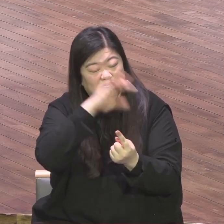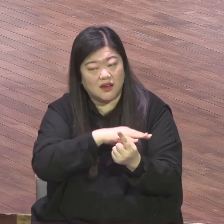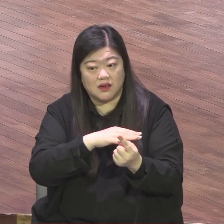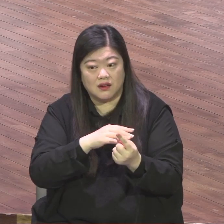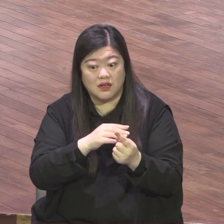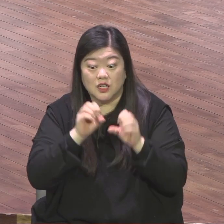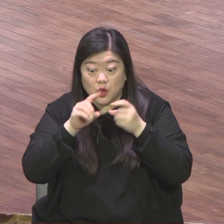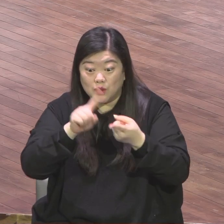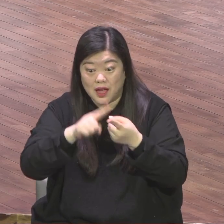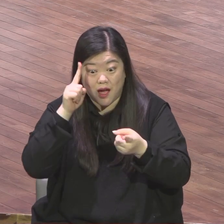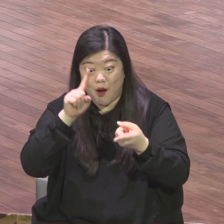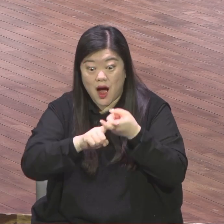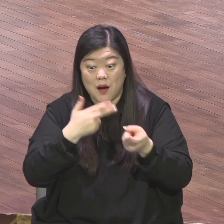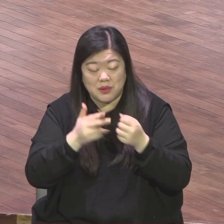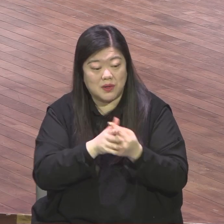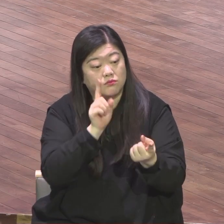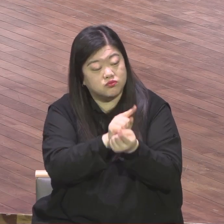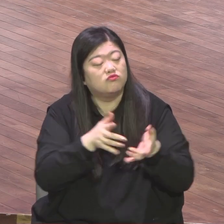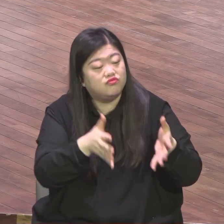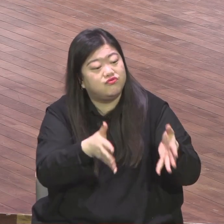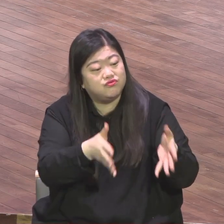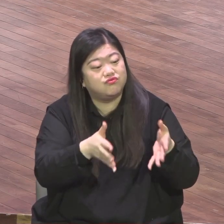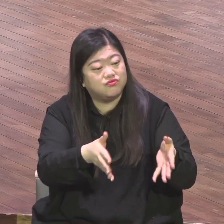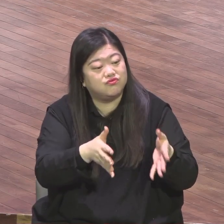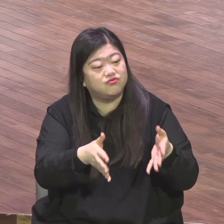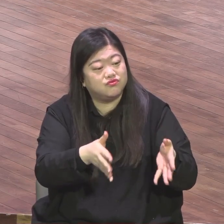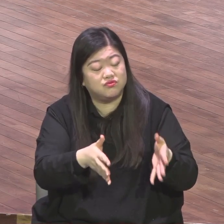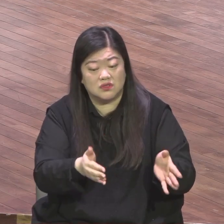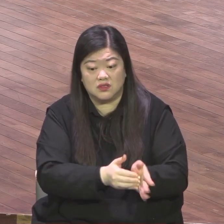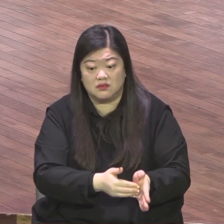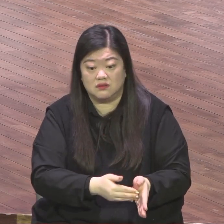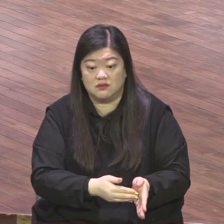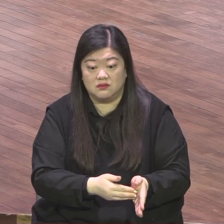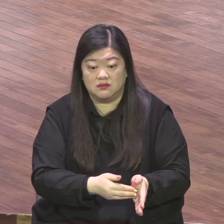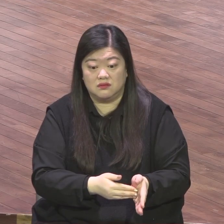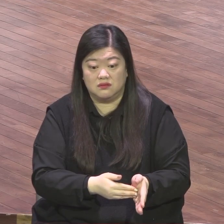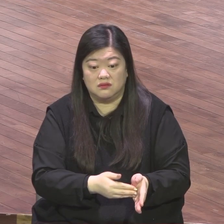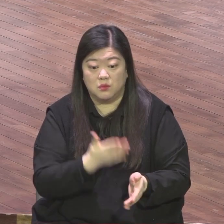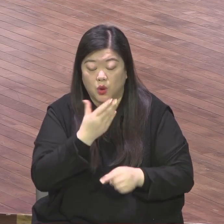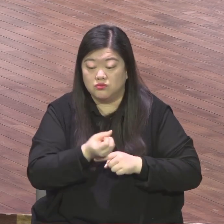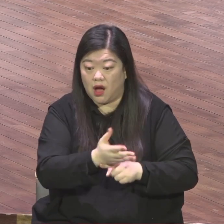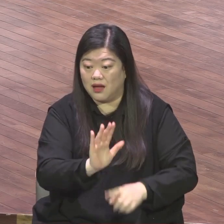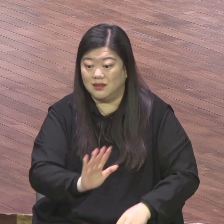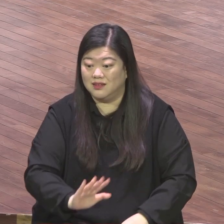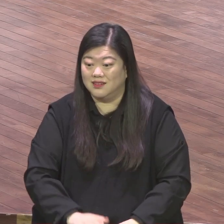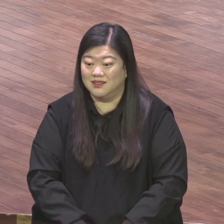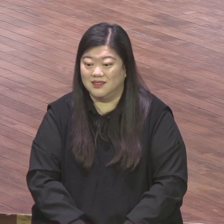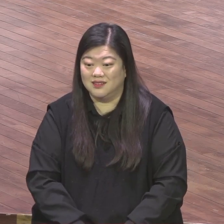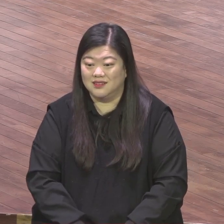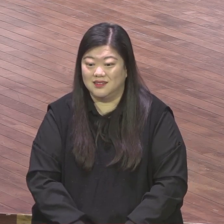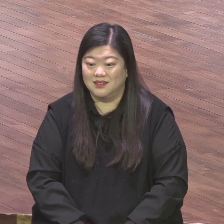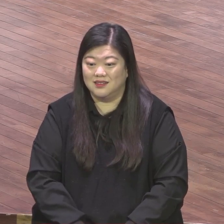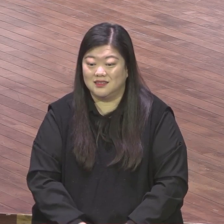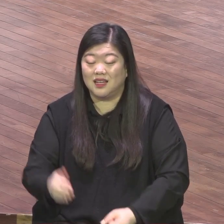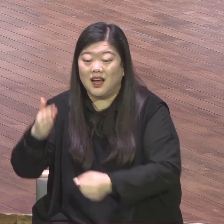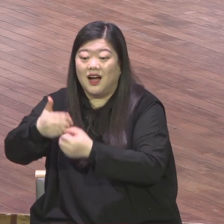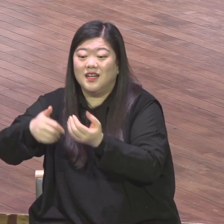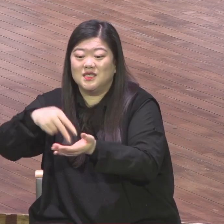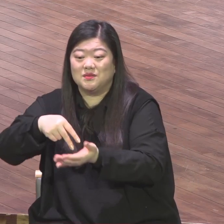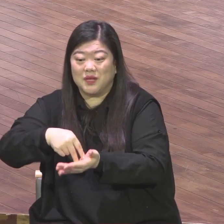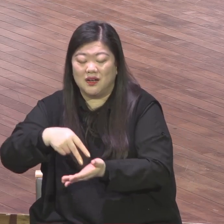터져가 이런 인간을 만났지? 기분 나쁘게 전부 세상적인 관심이죠. 그럼 하나님과 방향이 전혀 안